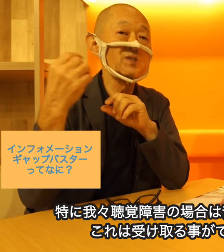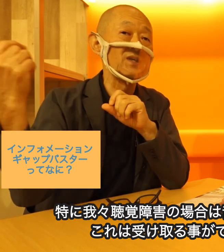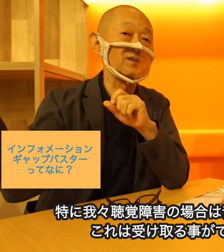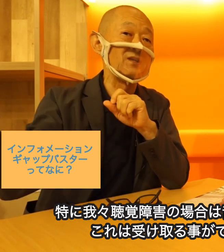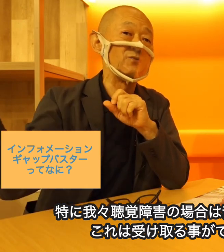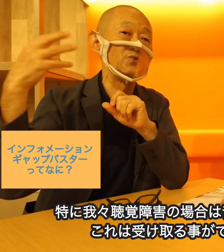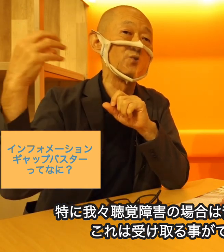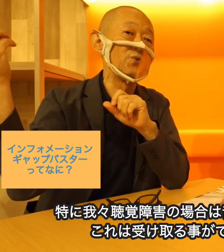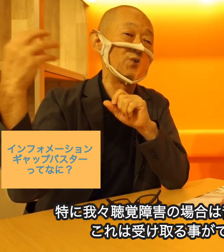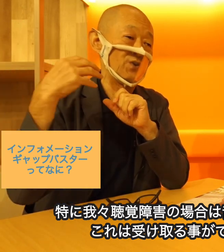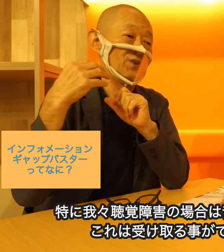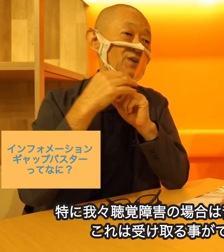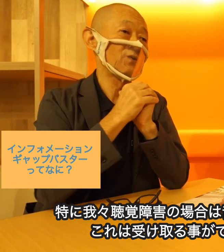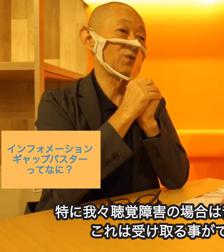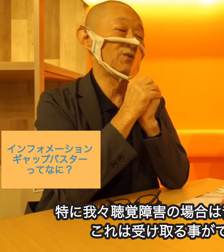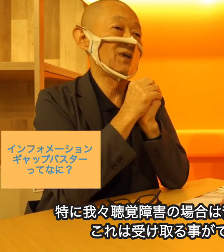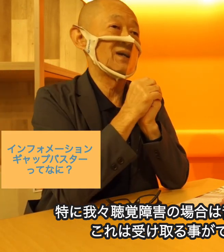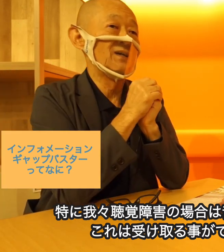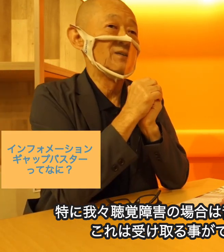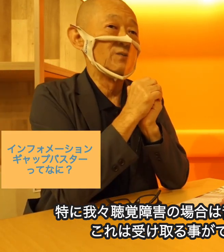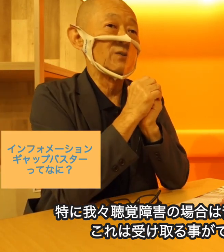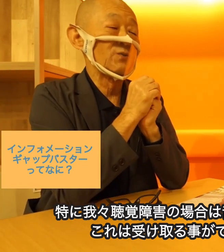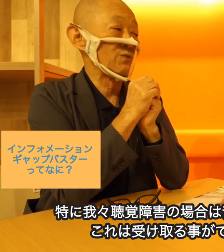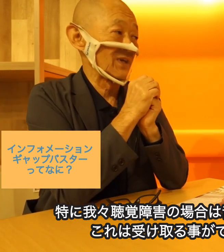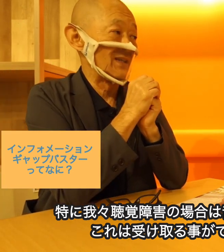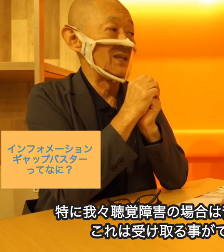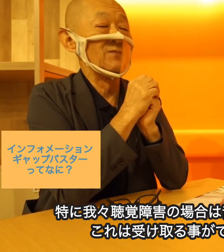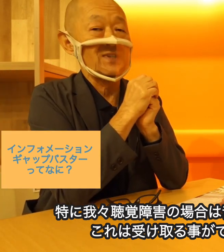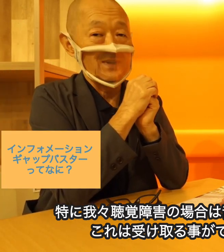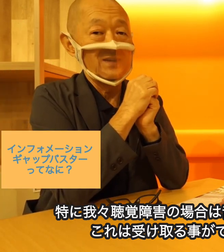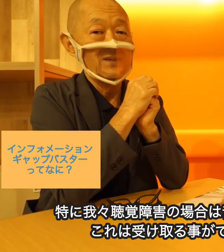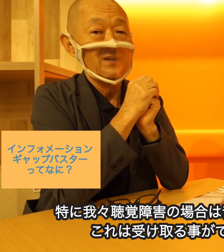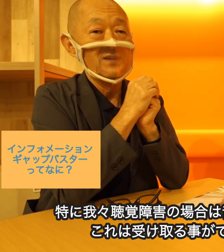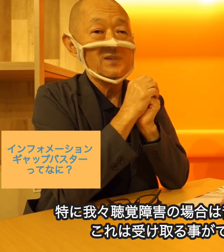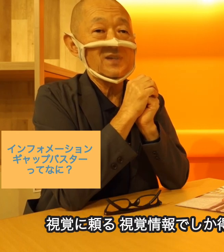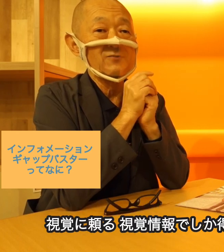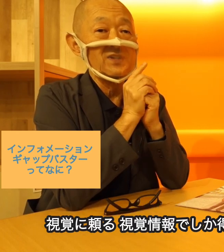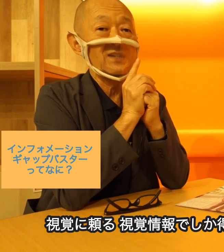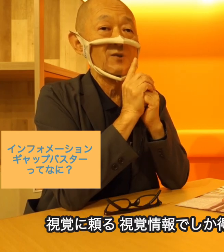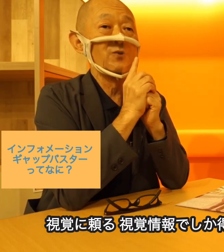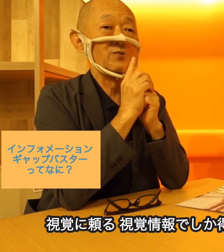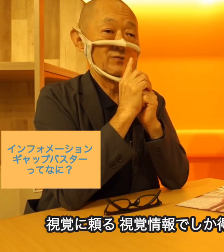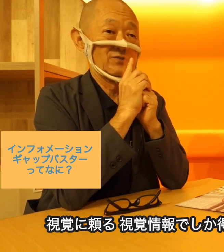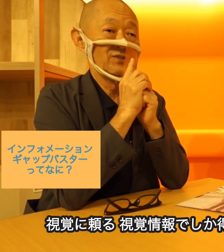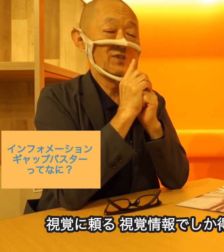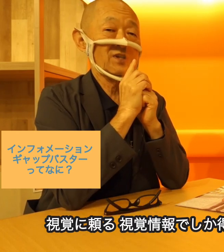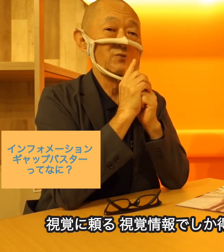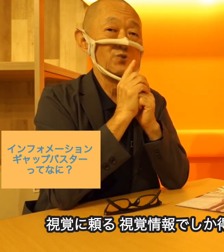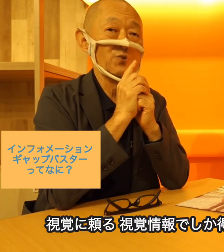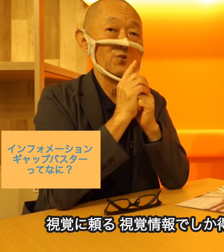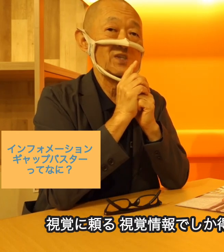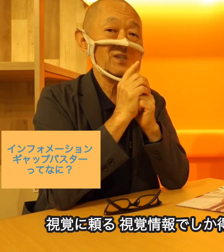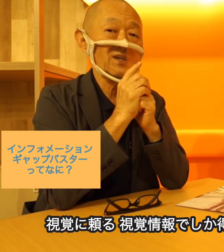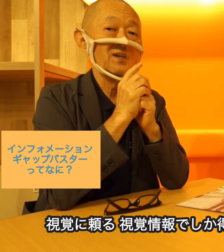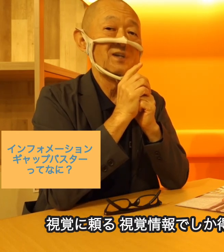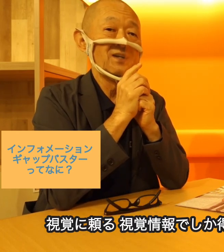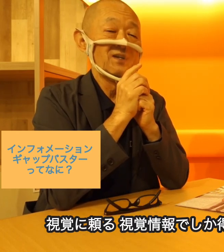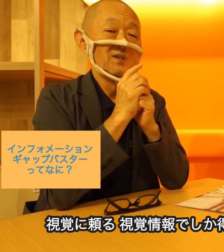声っていう情報、これは受け取ることができません。視覚に頼る、視覚情報でしか